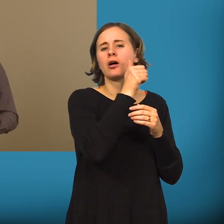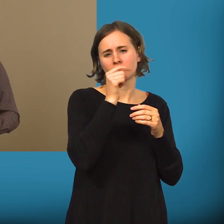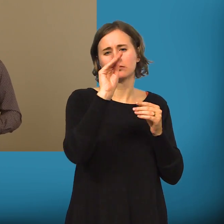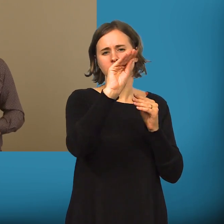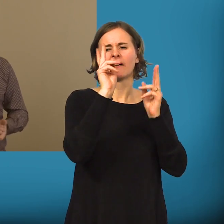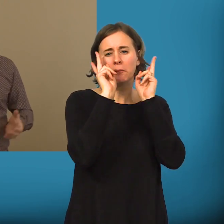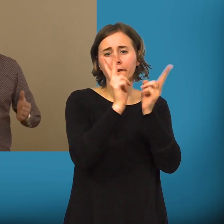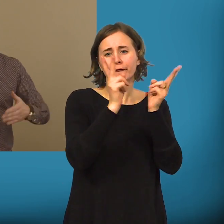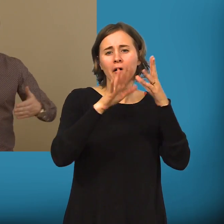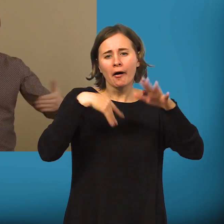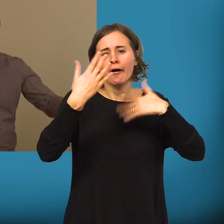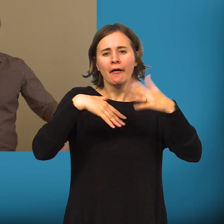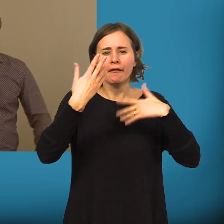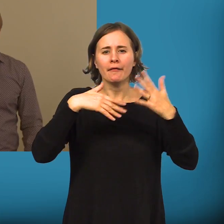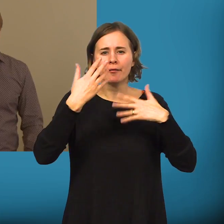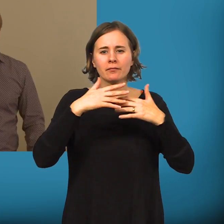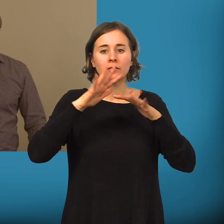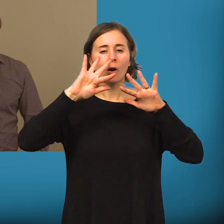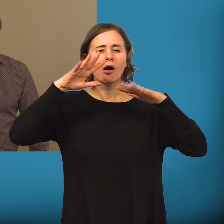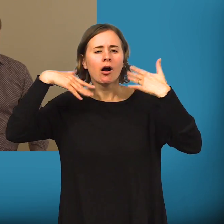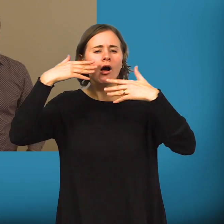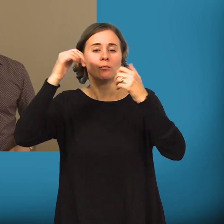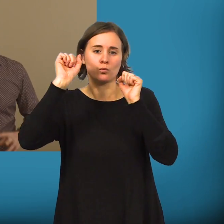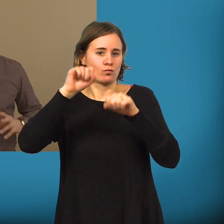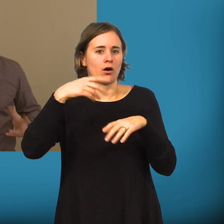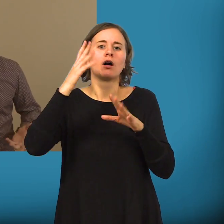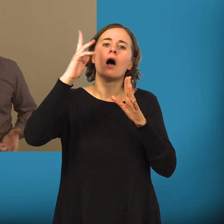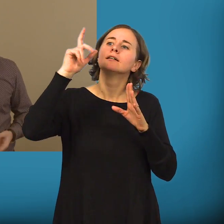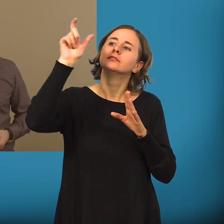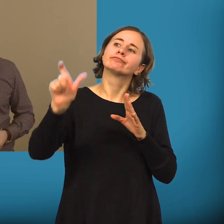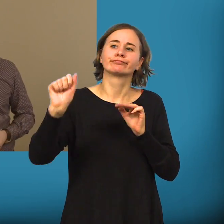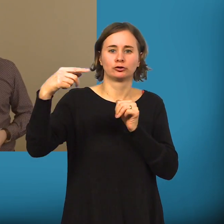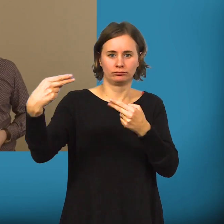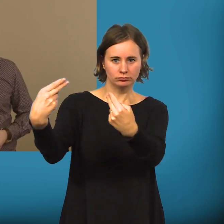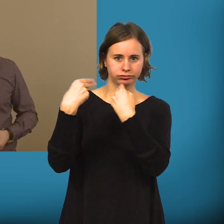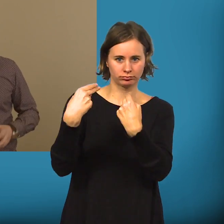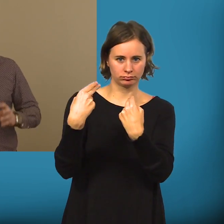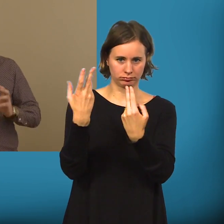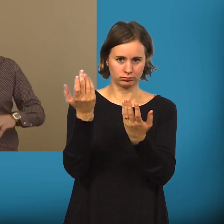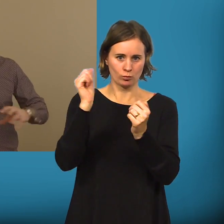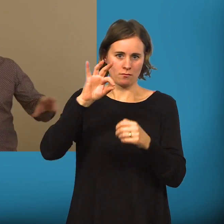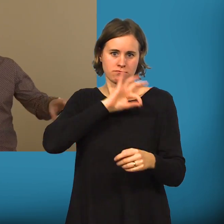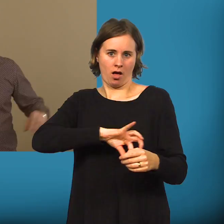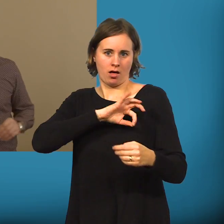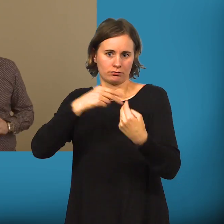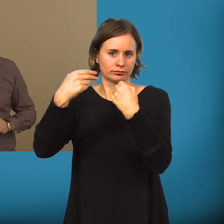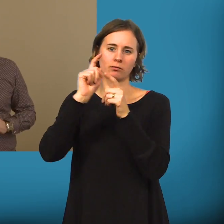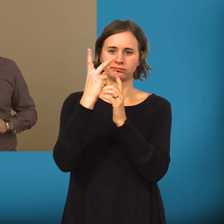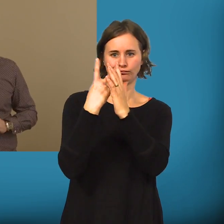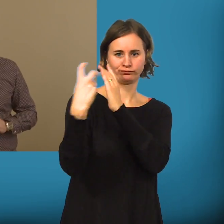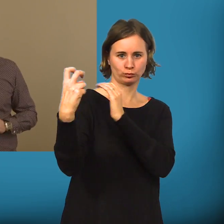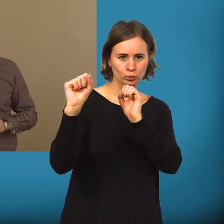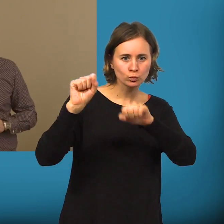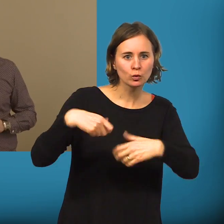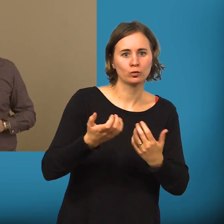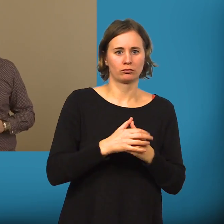buvo pasinaudota ir jomis bus pasinaudota arba, sakykim, žala bus padaryta tik tai po kelių mėnesių arba po kelių